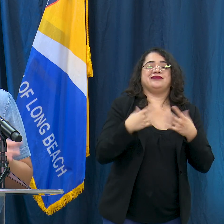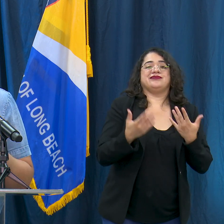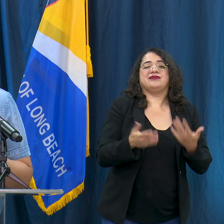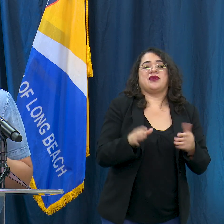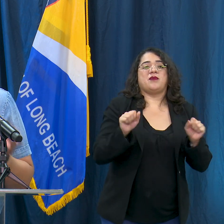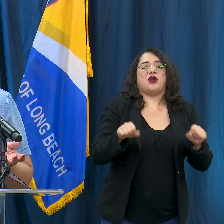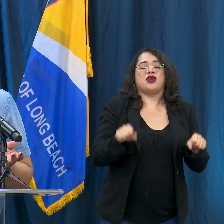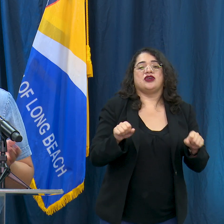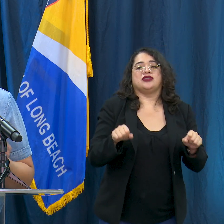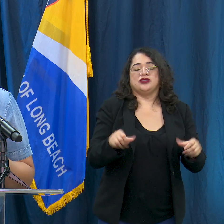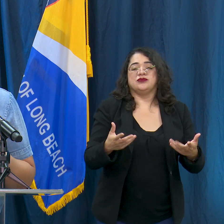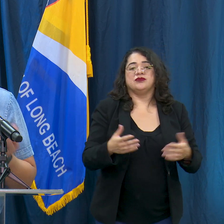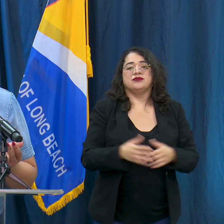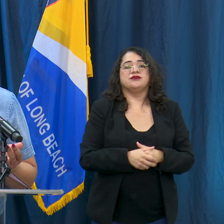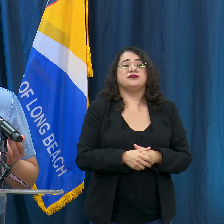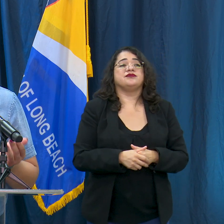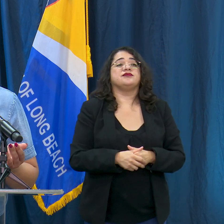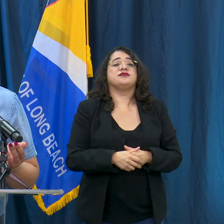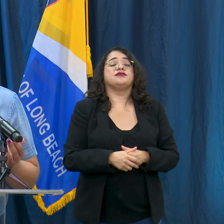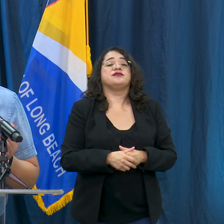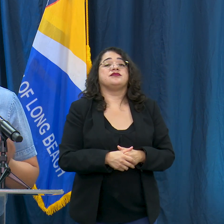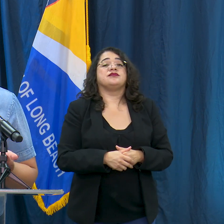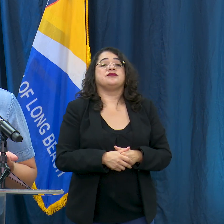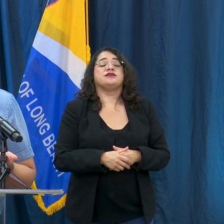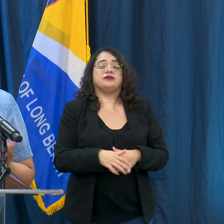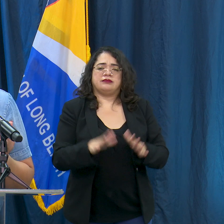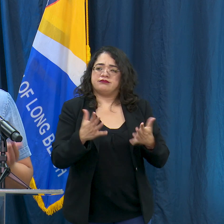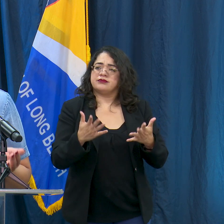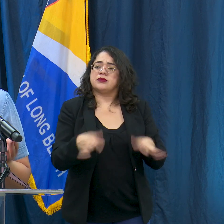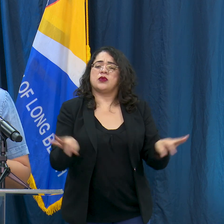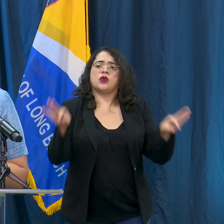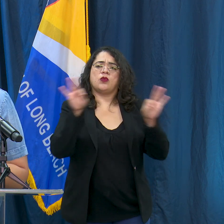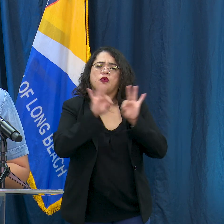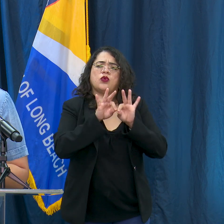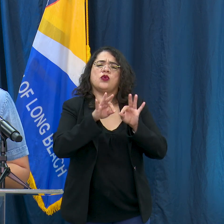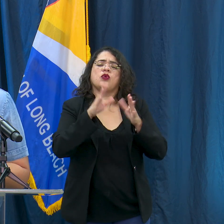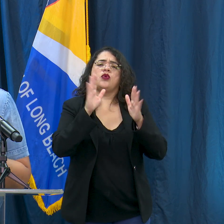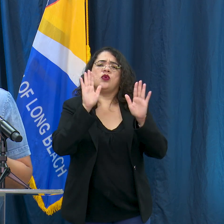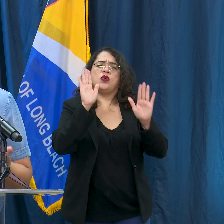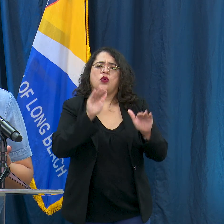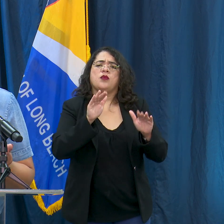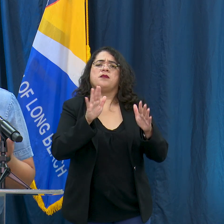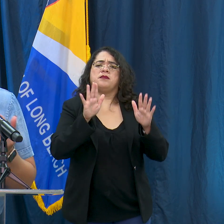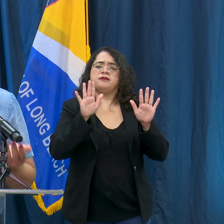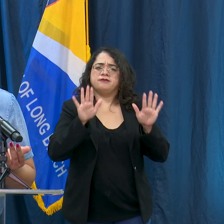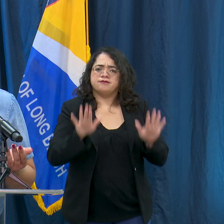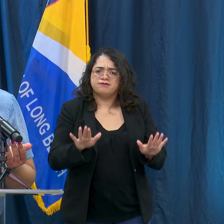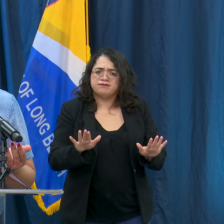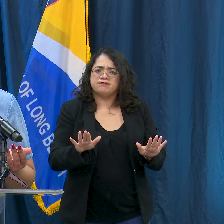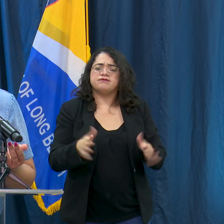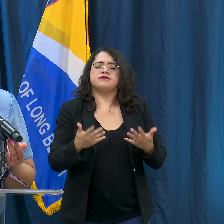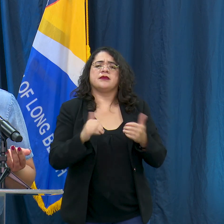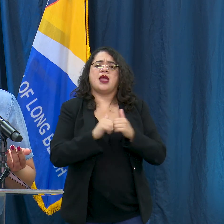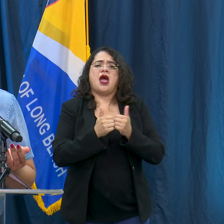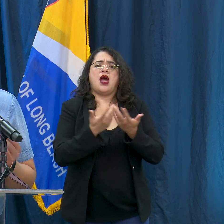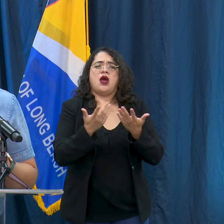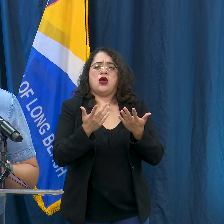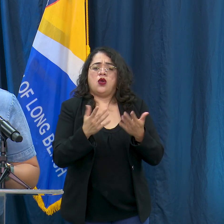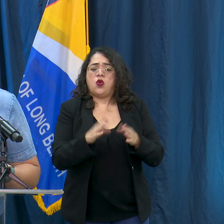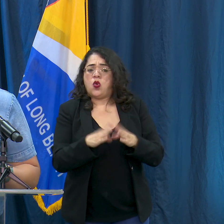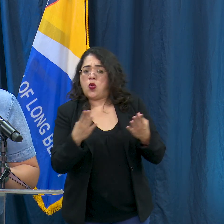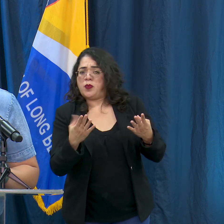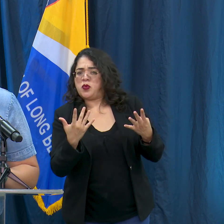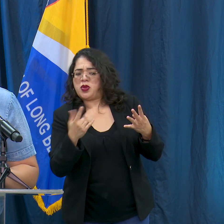o de una persona a otra. Por lo tanto, vamos a esperar a más finales de junio para decidir cuándo vamos a reabrir esos